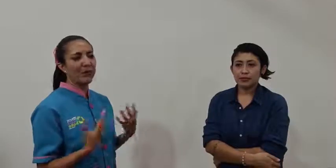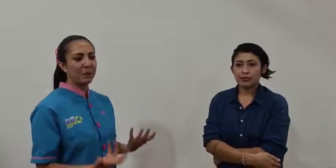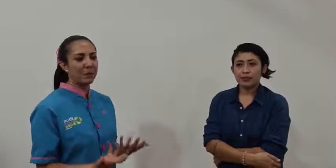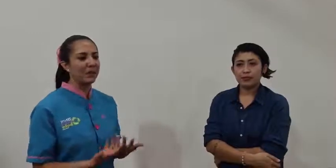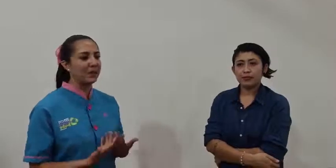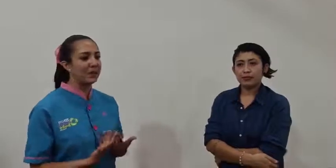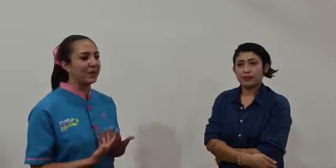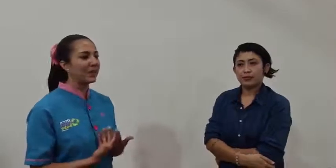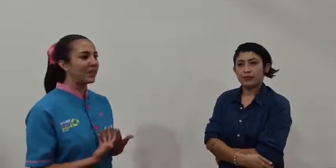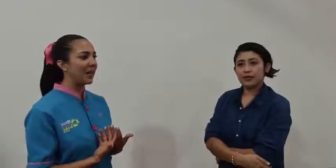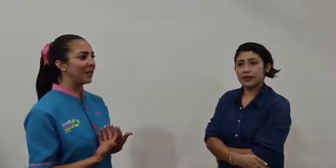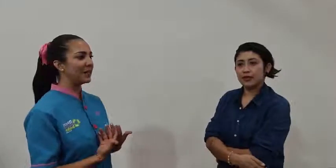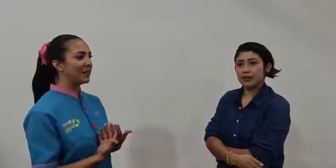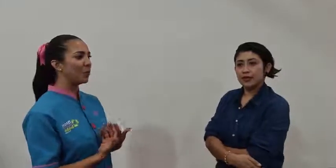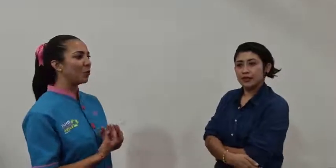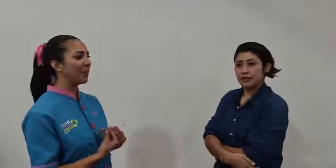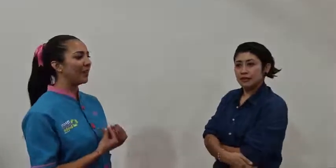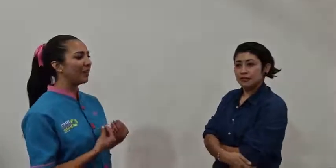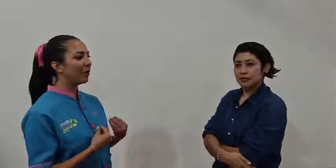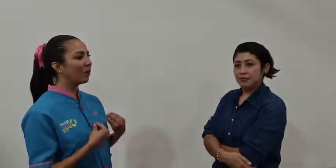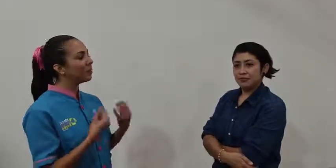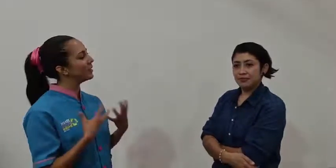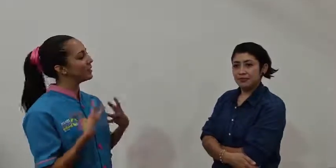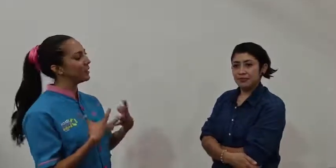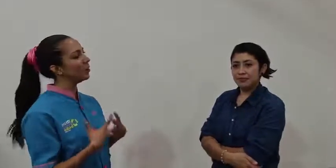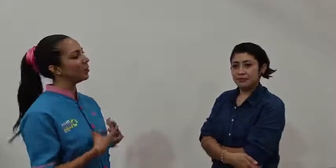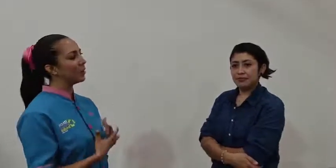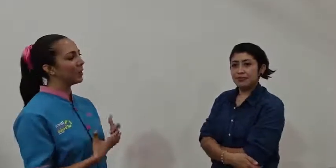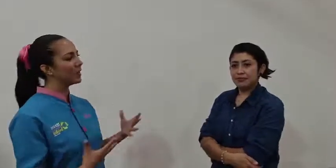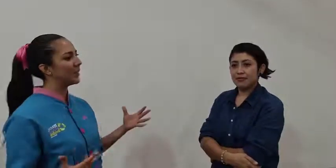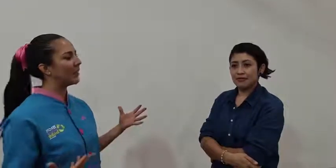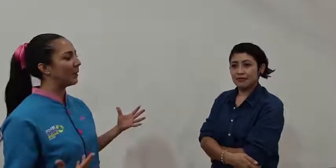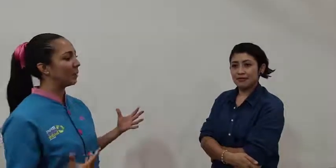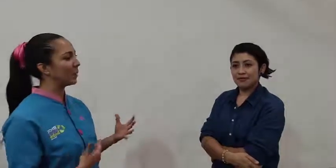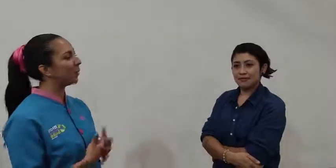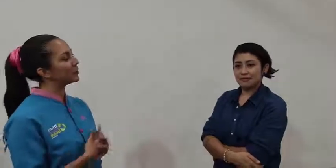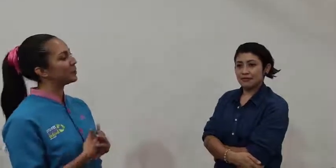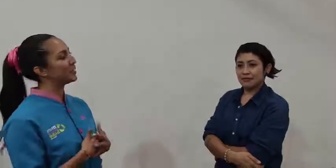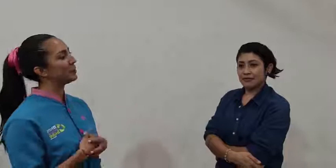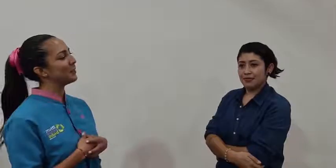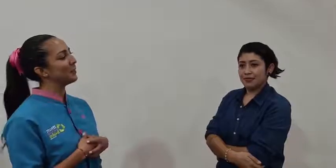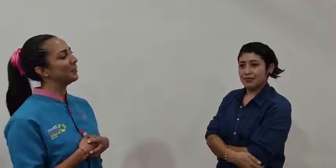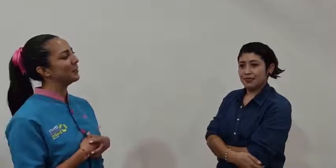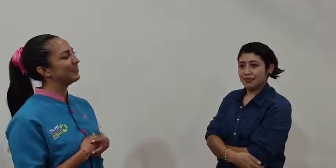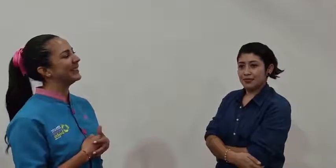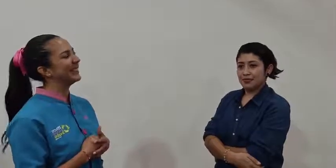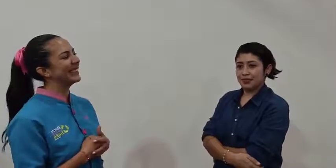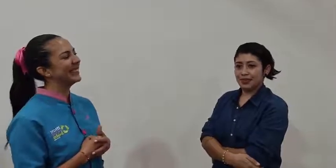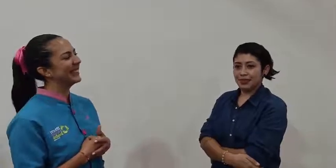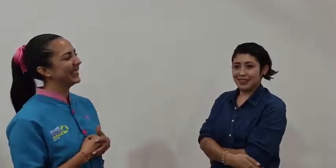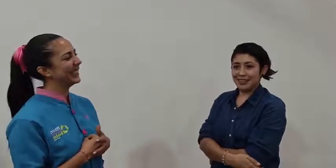eres representante de esta comunidad? ¿Cómo te has sentido tú en ¿cuántos años tienes primero?